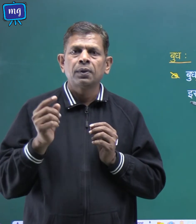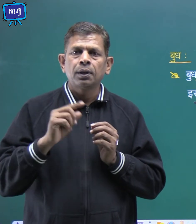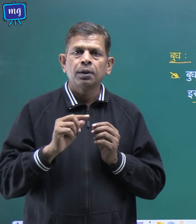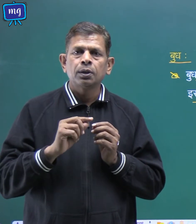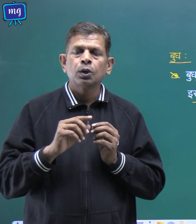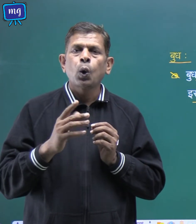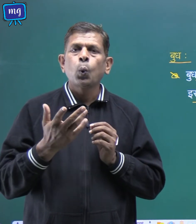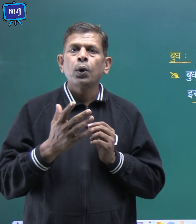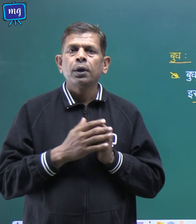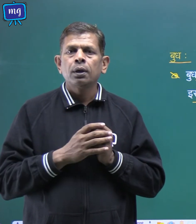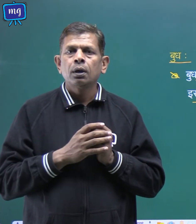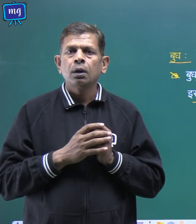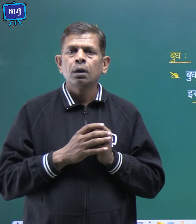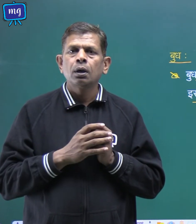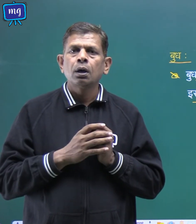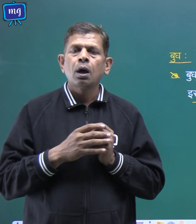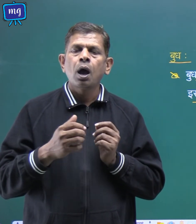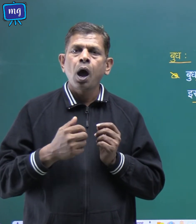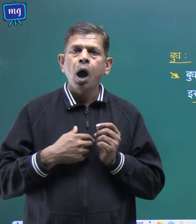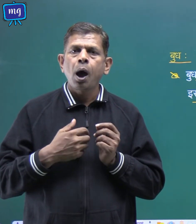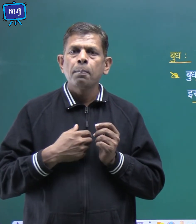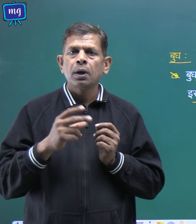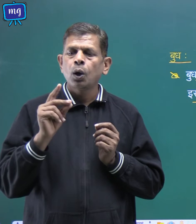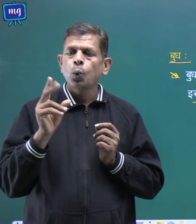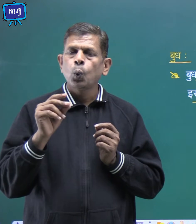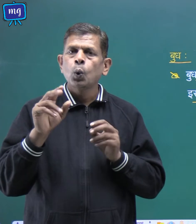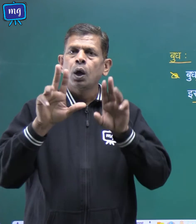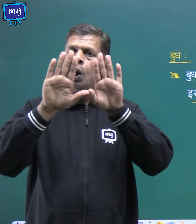इसका कोई अपना उपग्रह नहीं है।